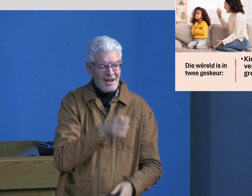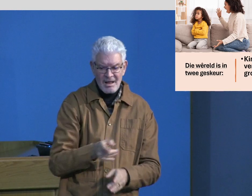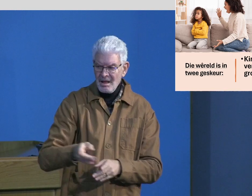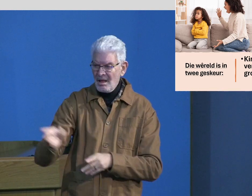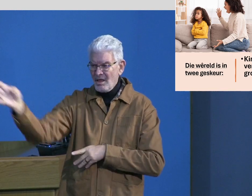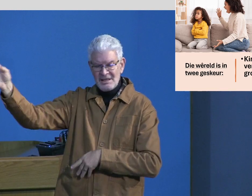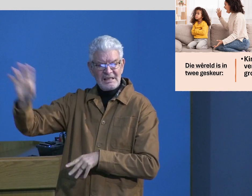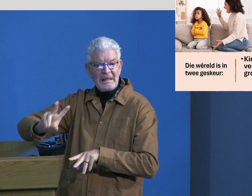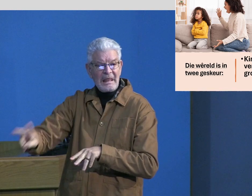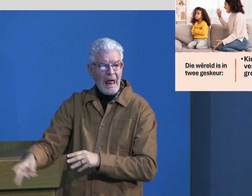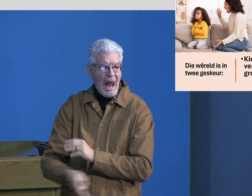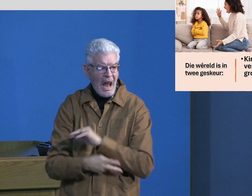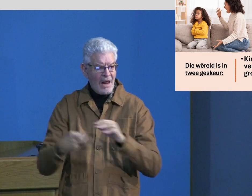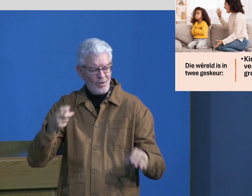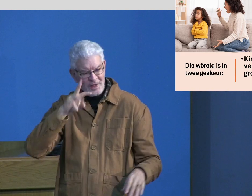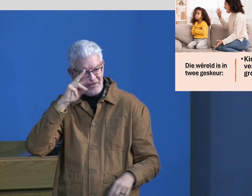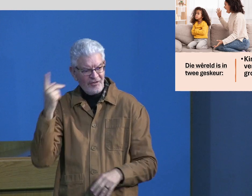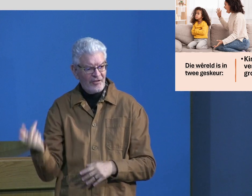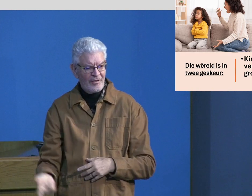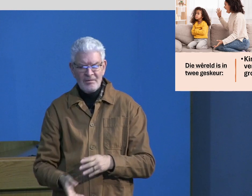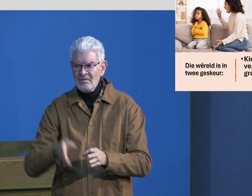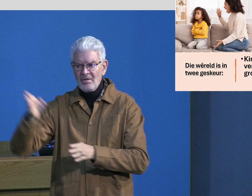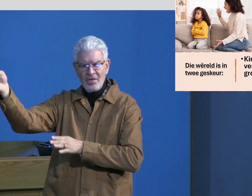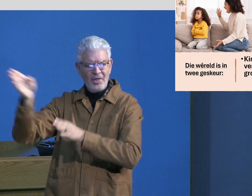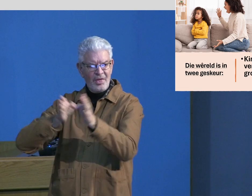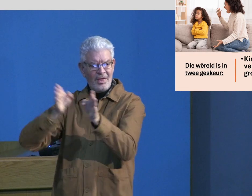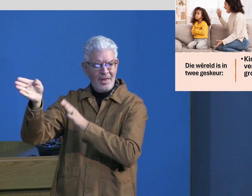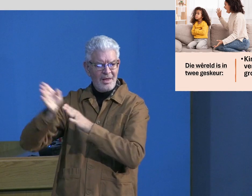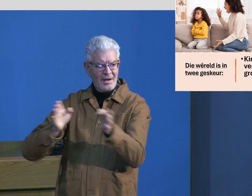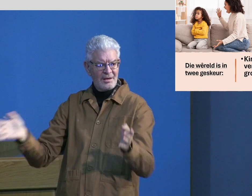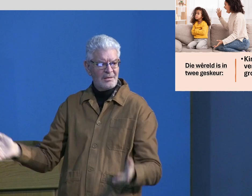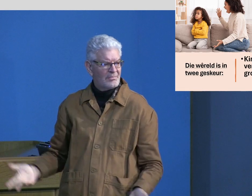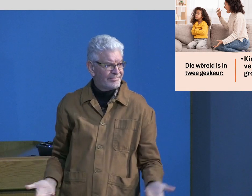ander alkoholist en dwelms en die een steel en